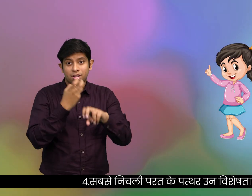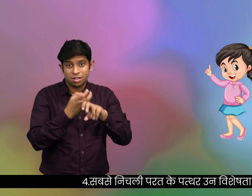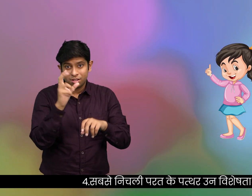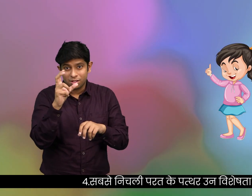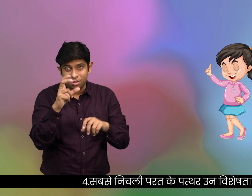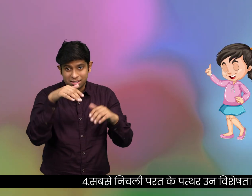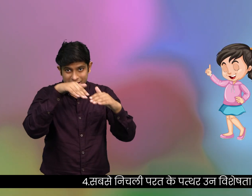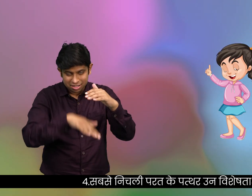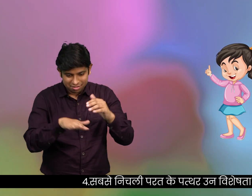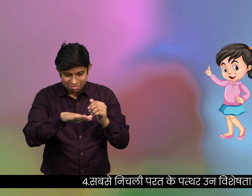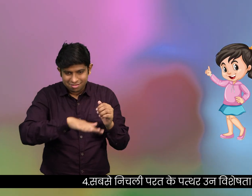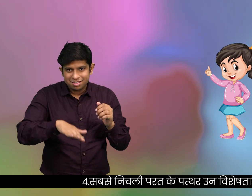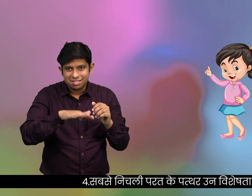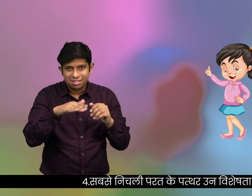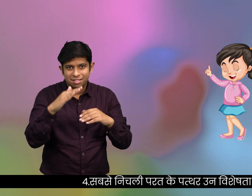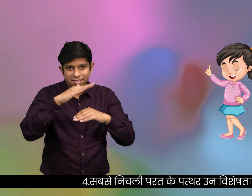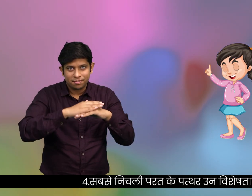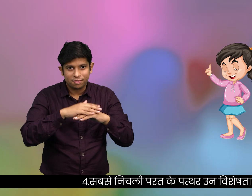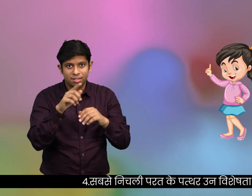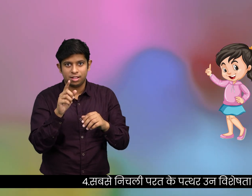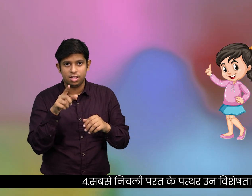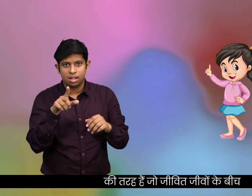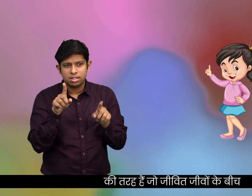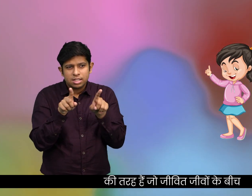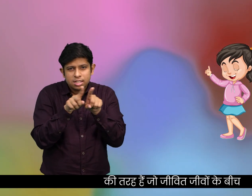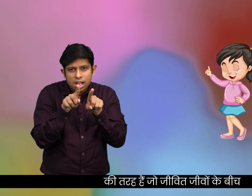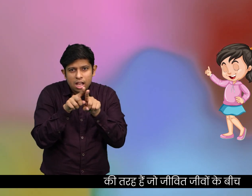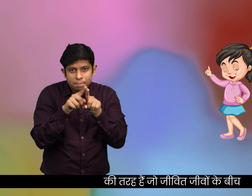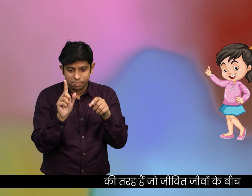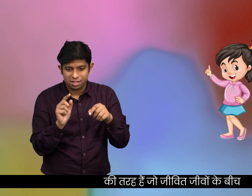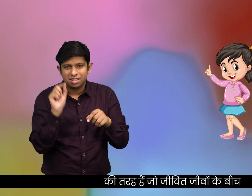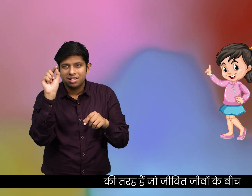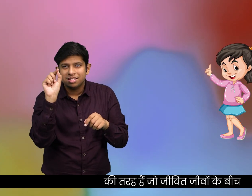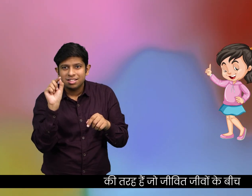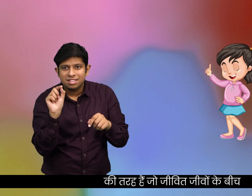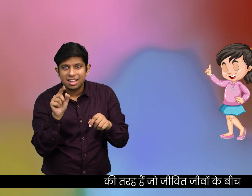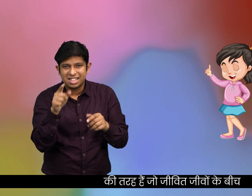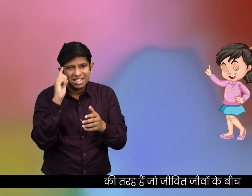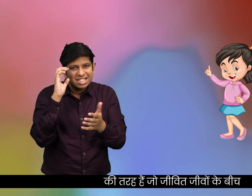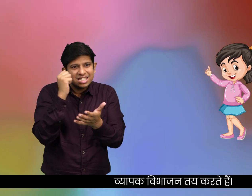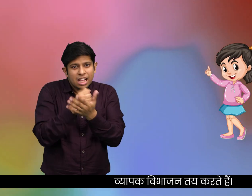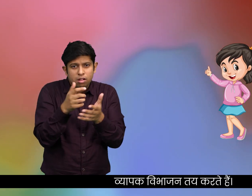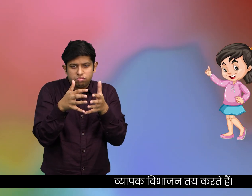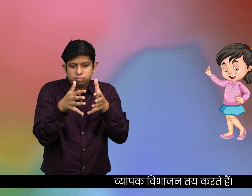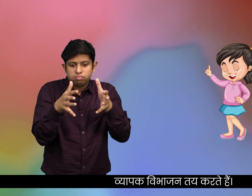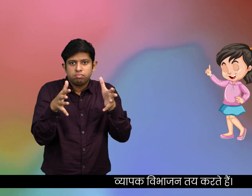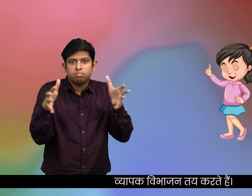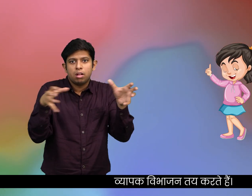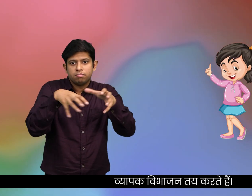चौथा, सबसे निचली परत के पत्थर उन विशेषताओं की तरह है जो जीवित जीवों के बीच व्यापक विभाजन तय